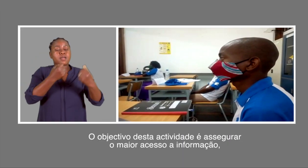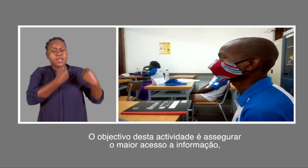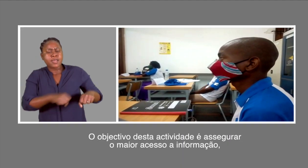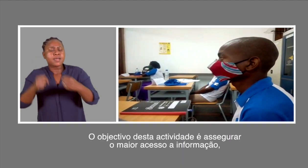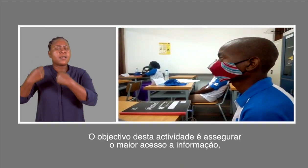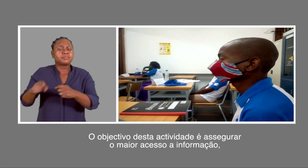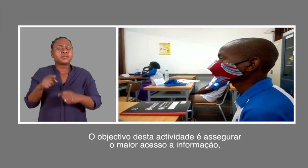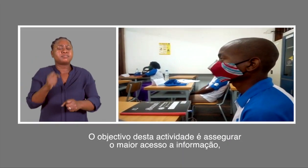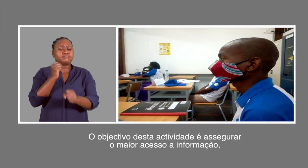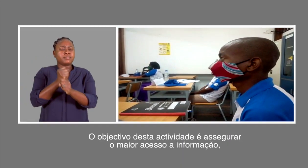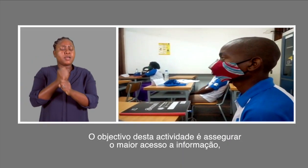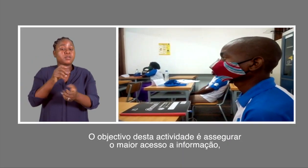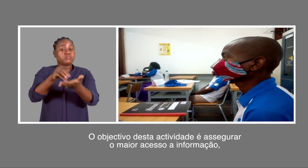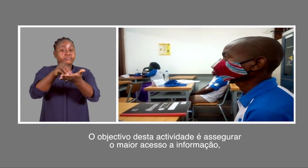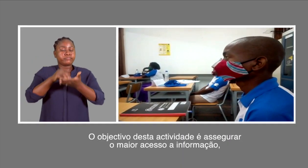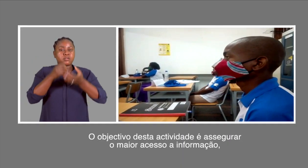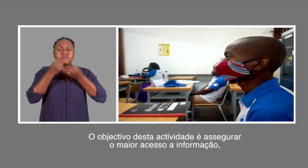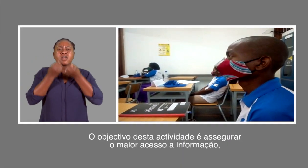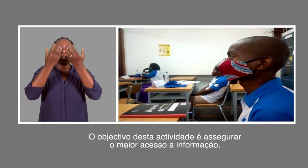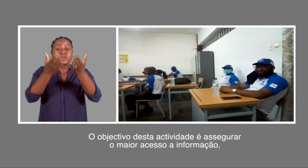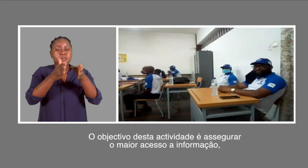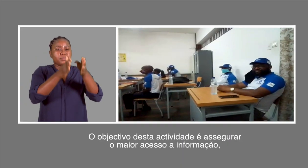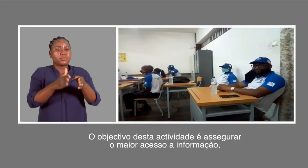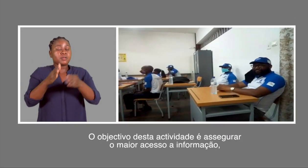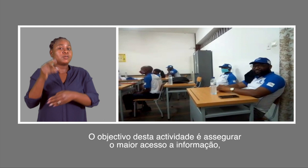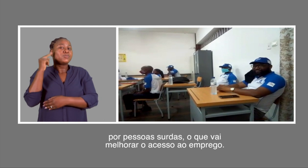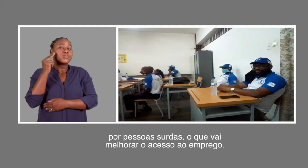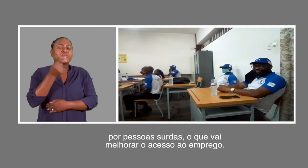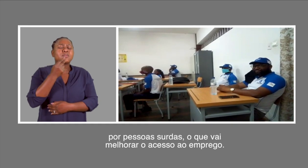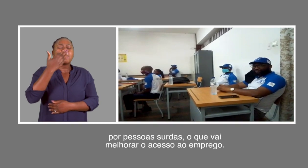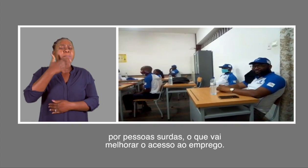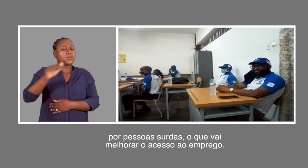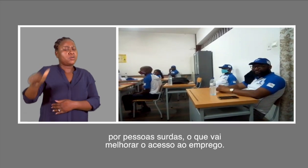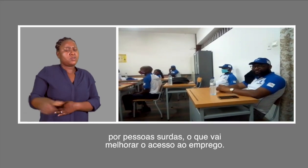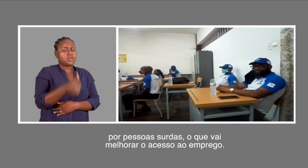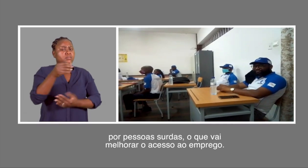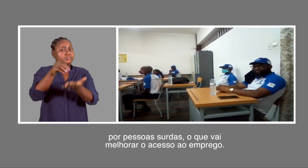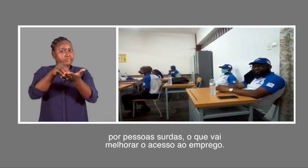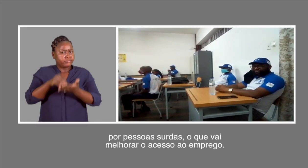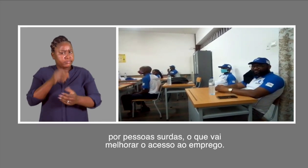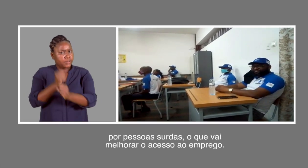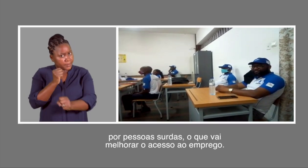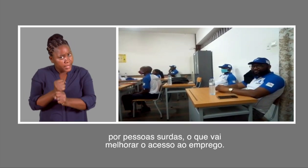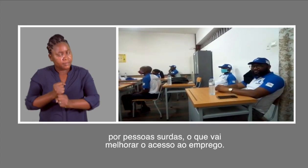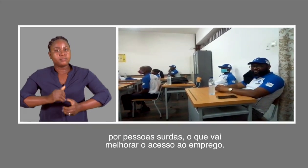O objetivo desta atividade é assegurar o maior acesso à informação por pessoas surdas, o que vai melhorar o acesso ao emprego.